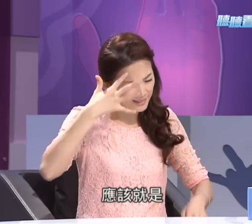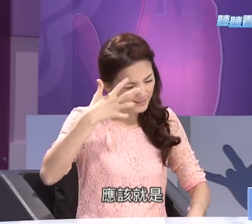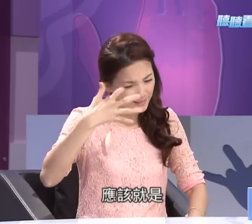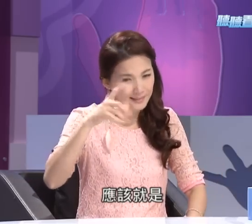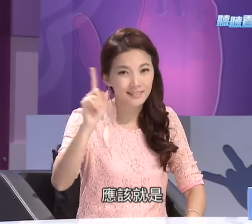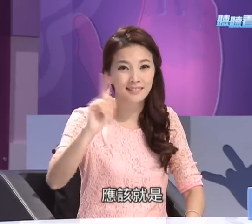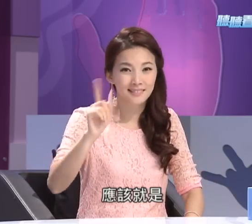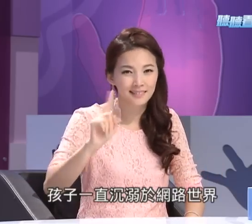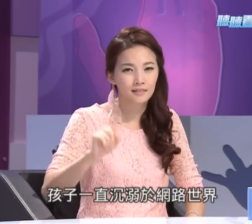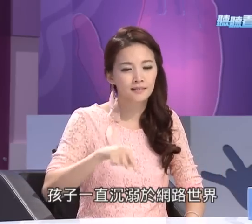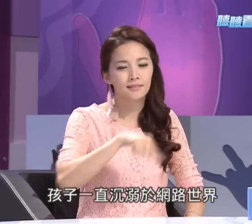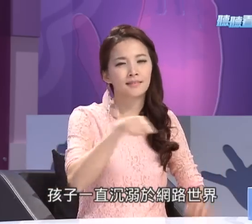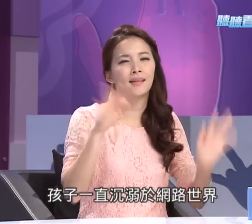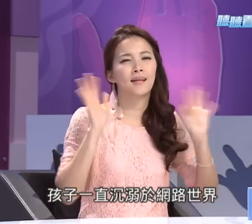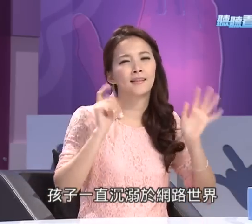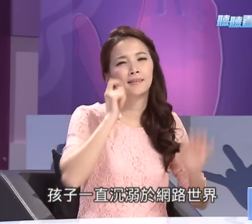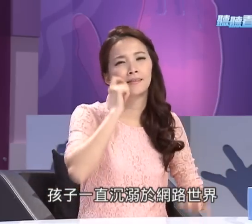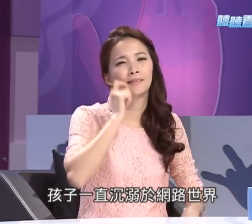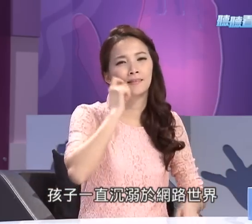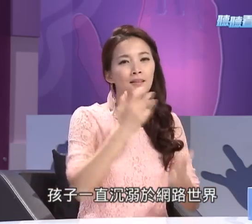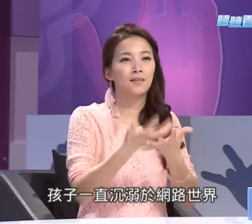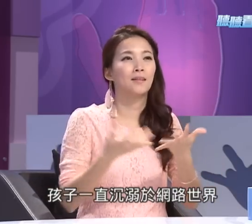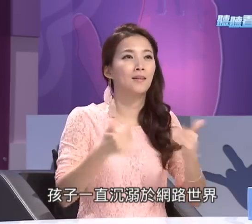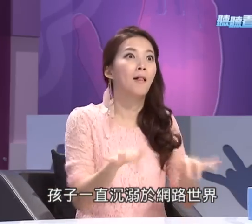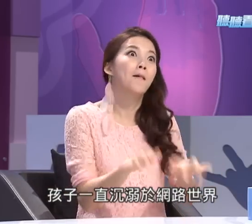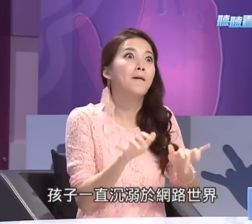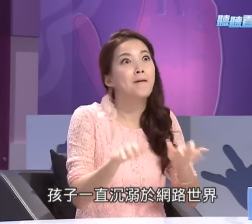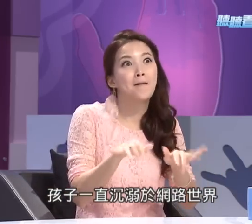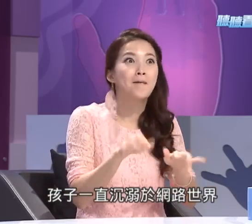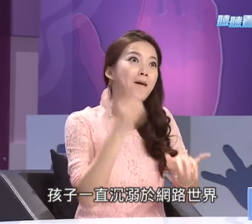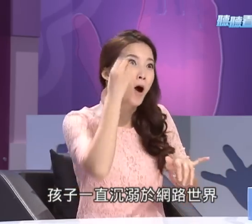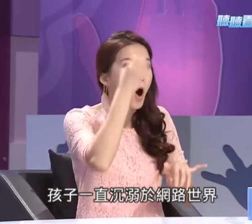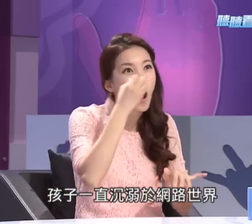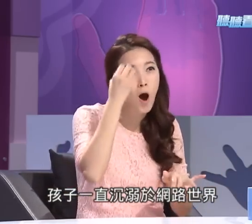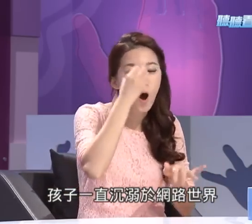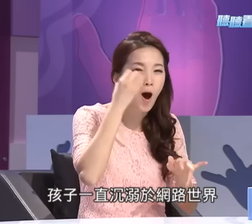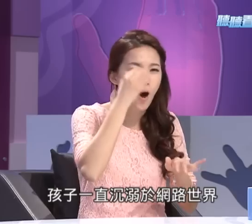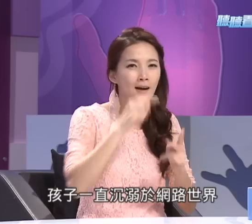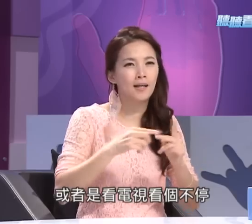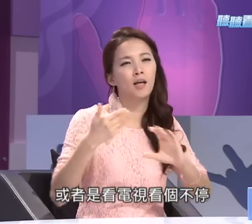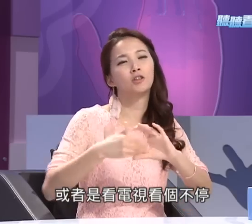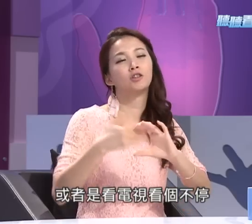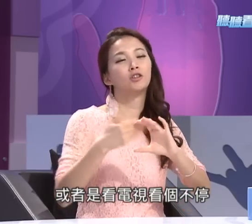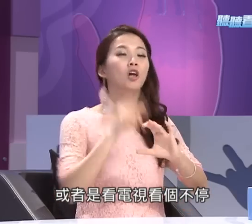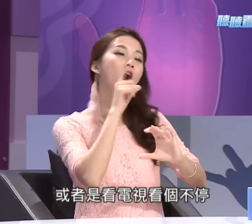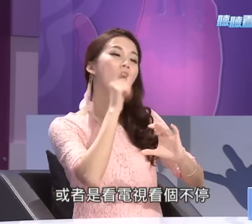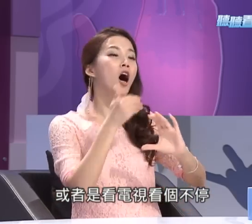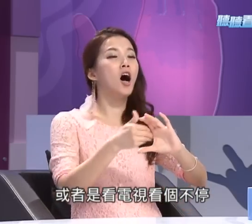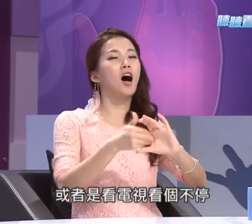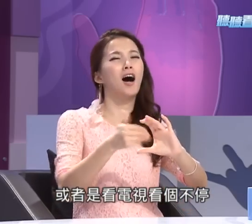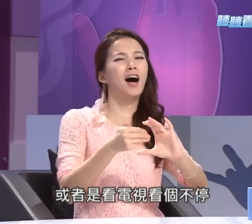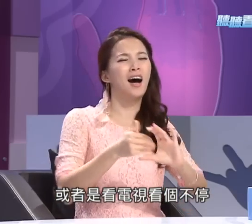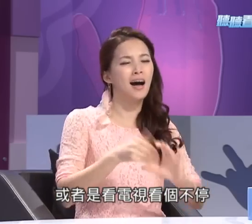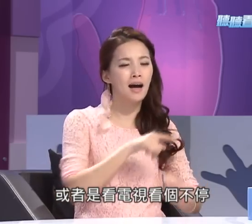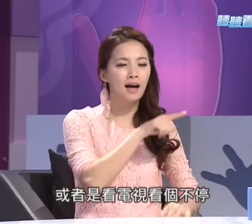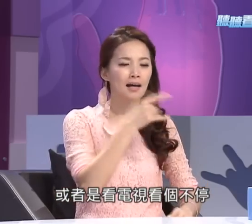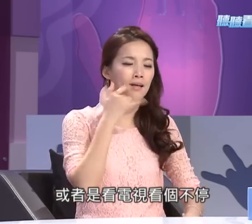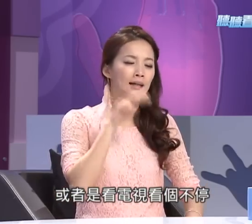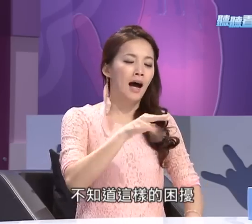是孩子一直沉溺于网络世界，或者是看电视看个不停，不知